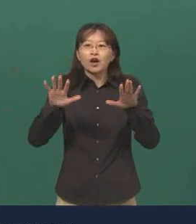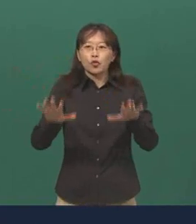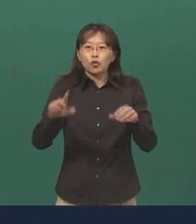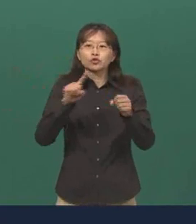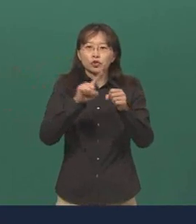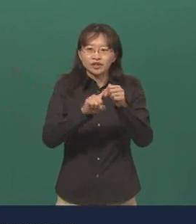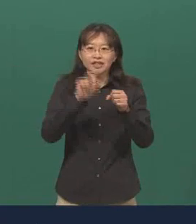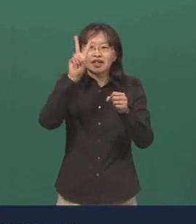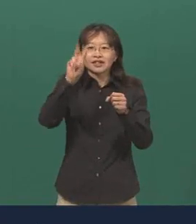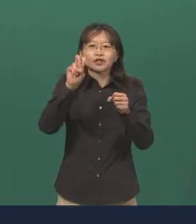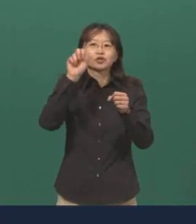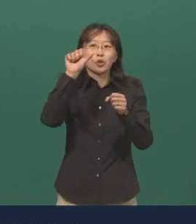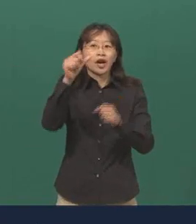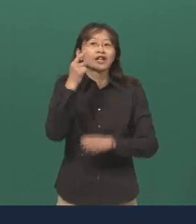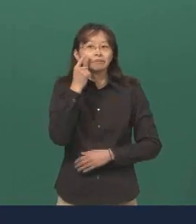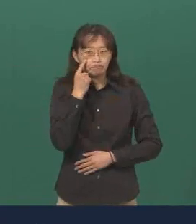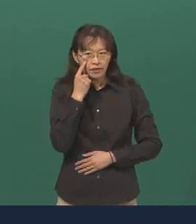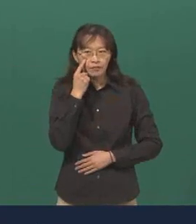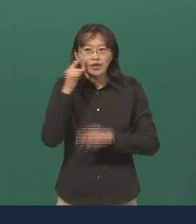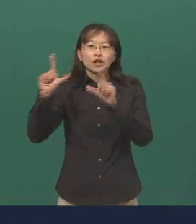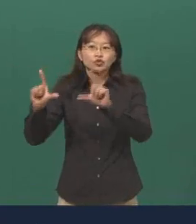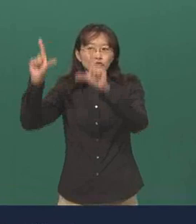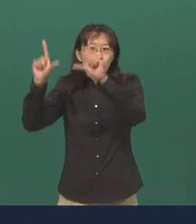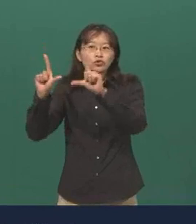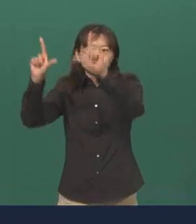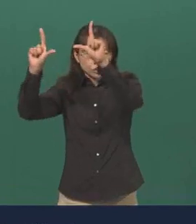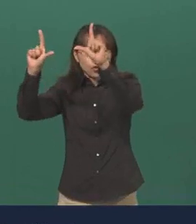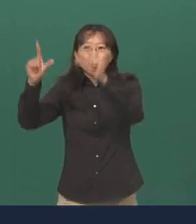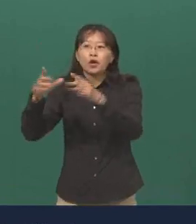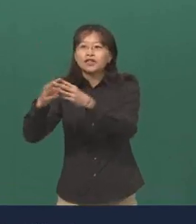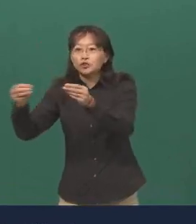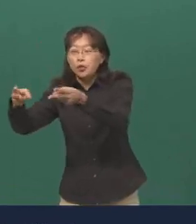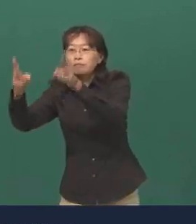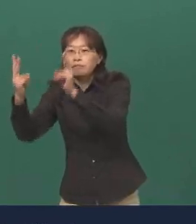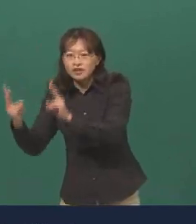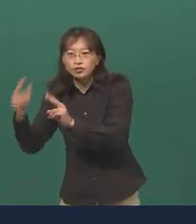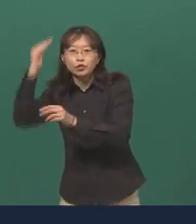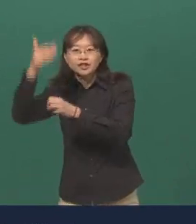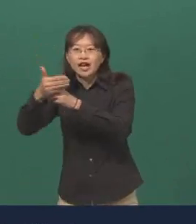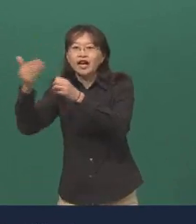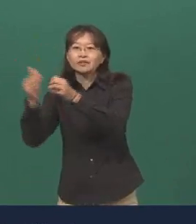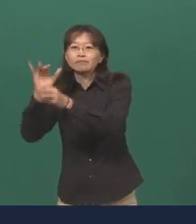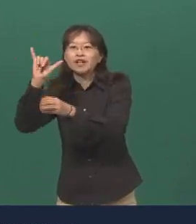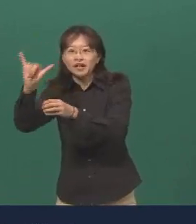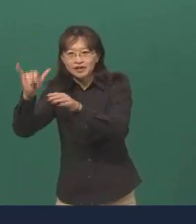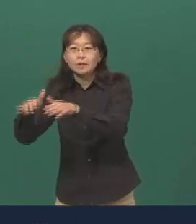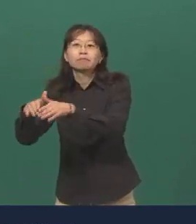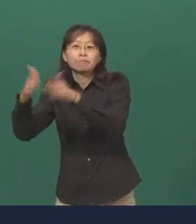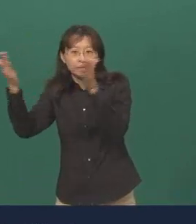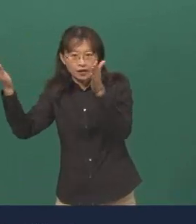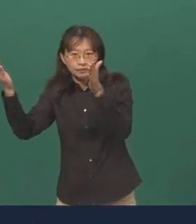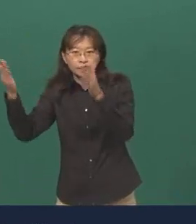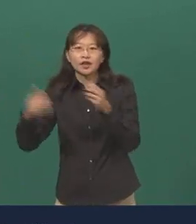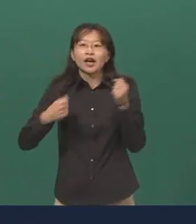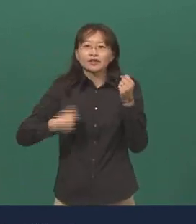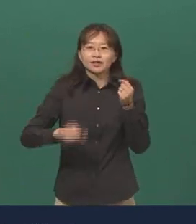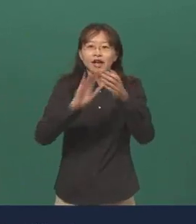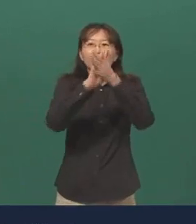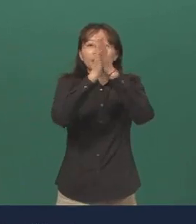今年で25回目を迎える大近江展は、東京・日本橋の高島屋で開かれました。